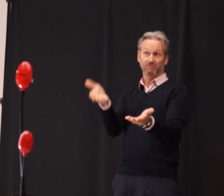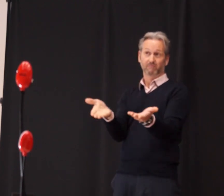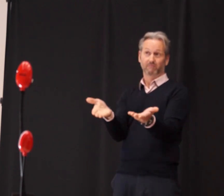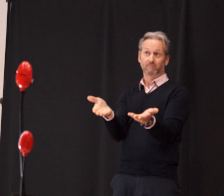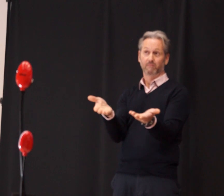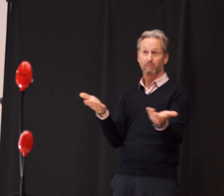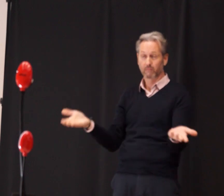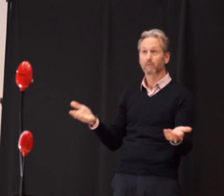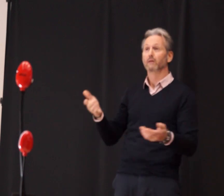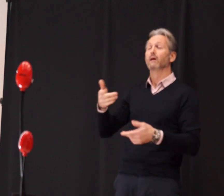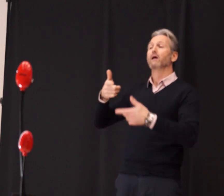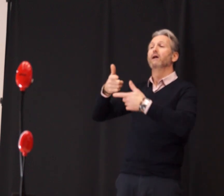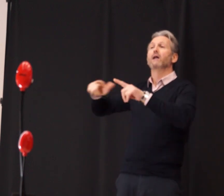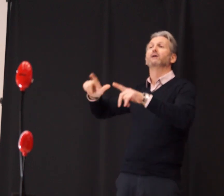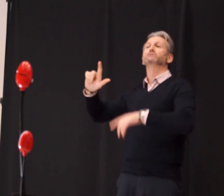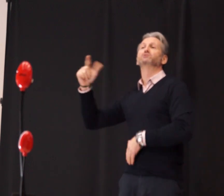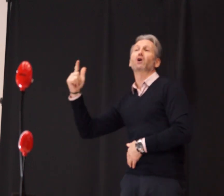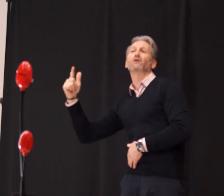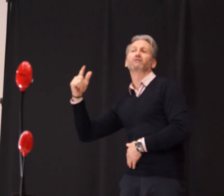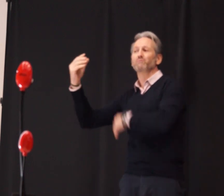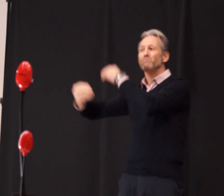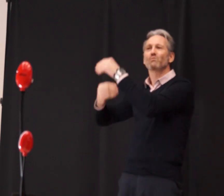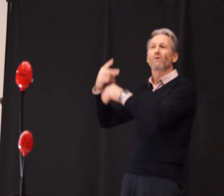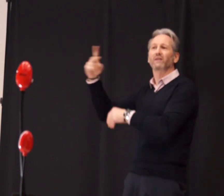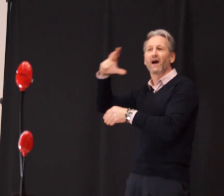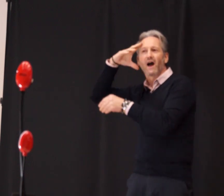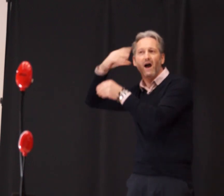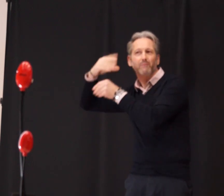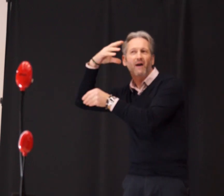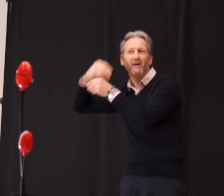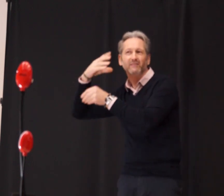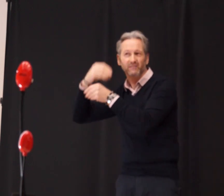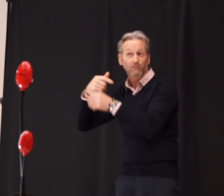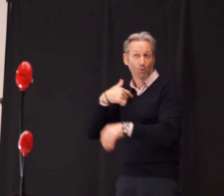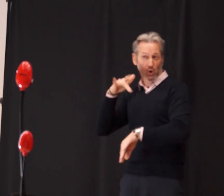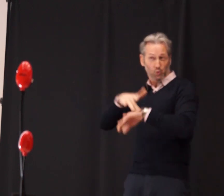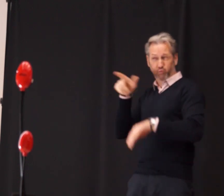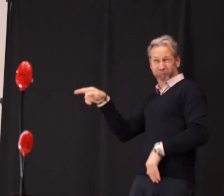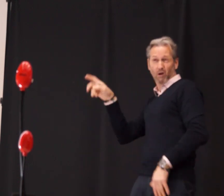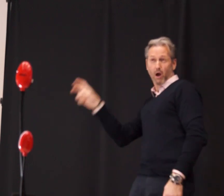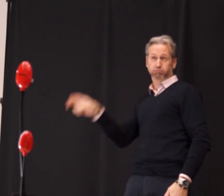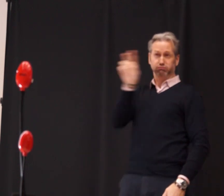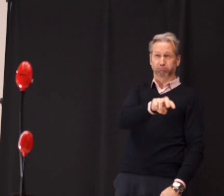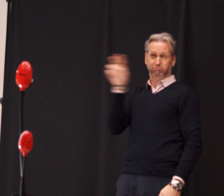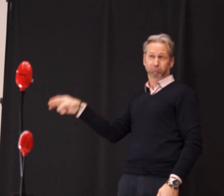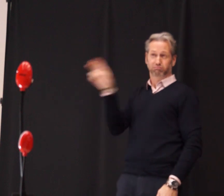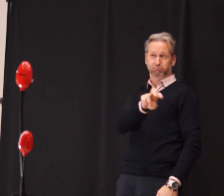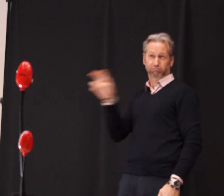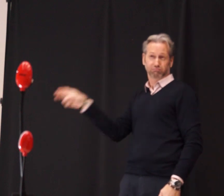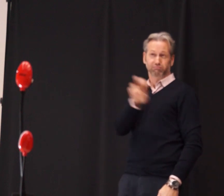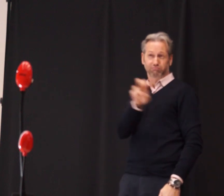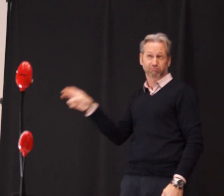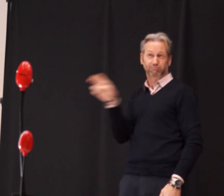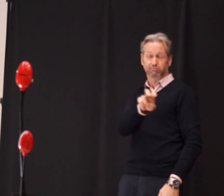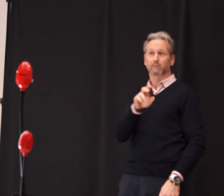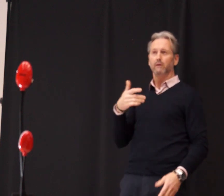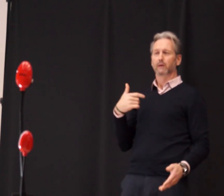La langue des signes, c'est la langue première de la communauté sourde et des personnes sourdes. J'ai enseigné autant